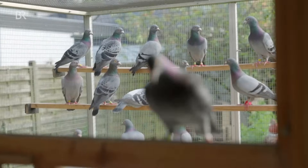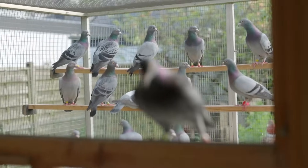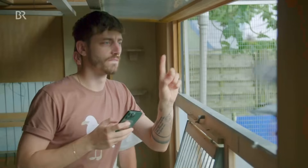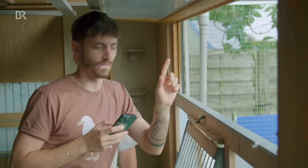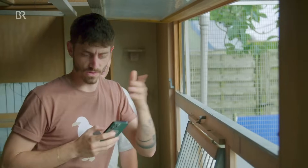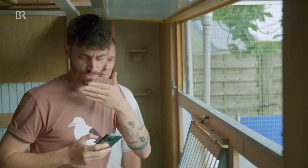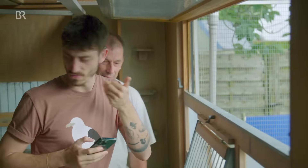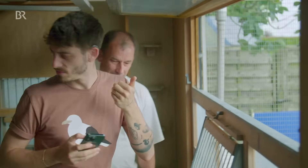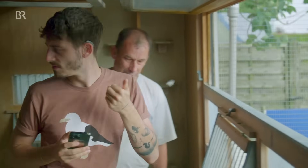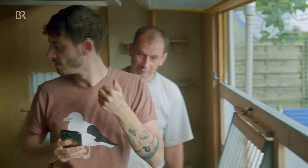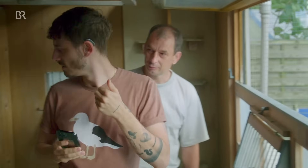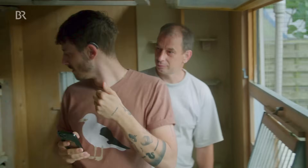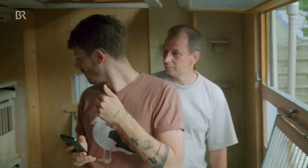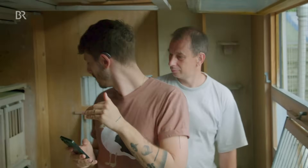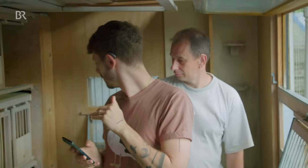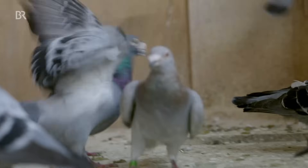Nee, hier ist sie nicht dabei.